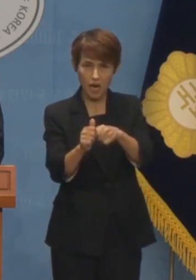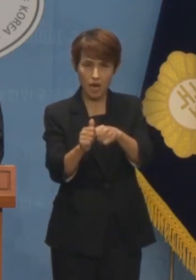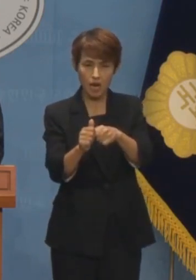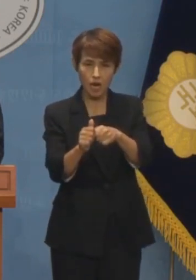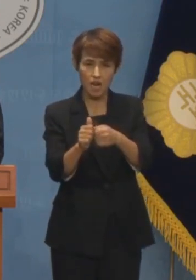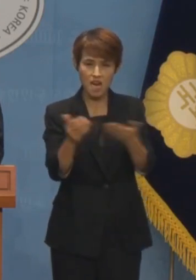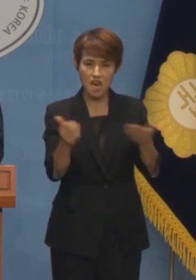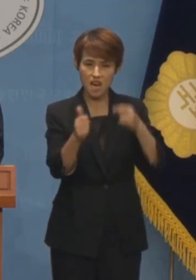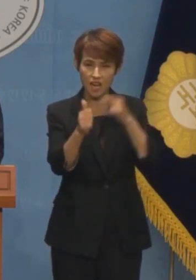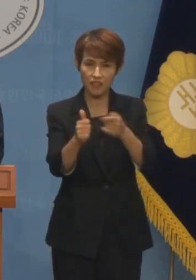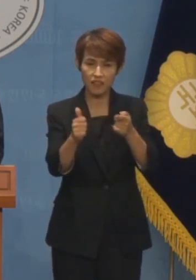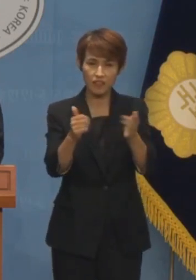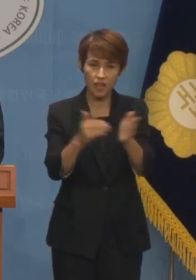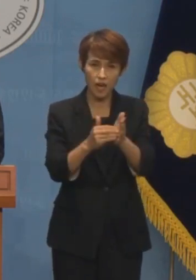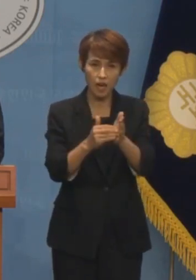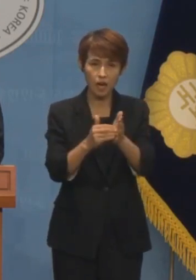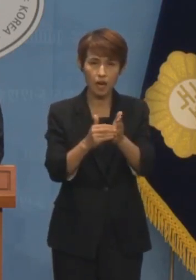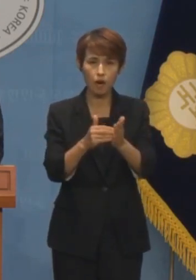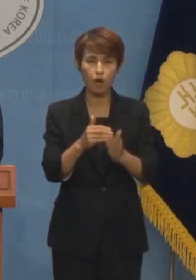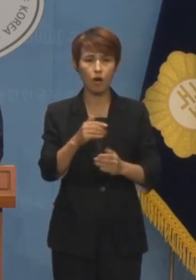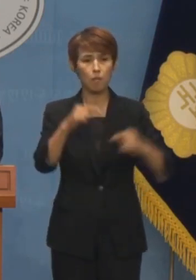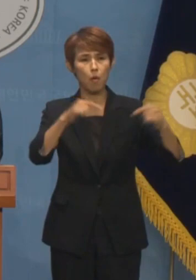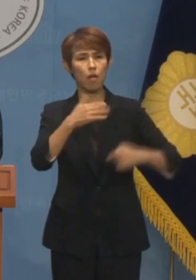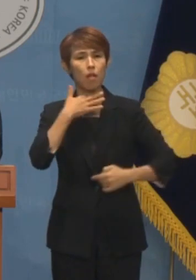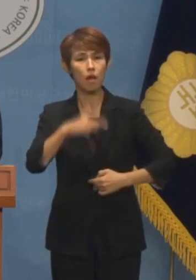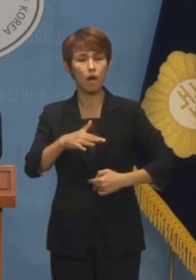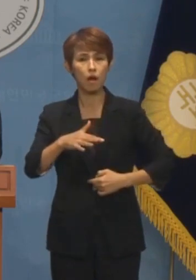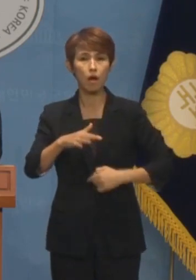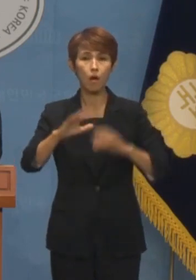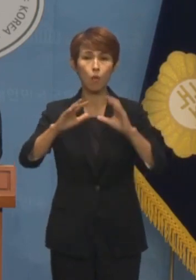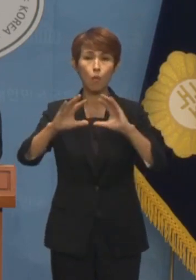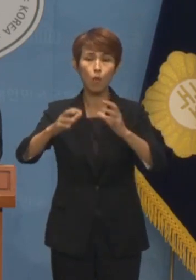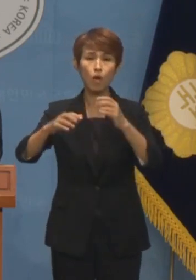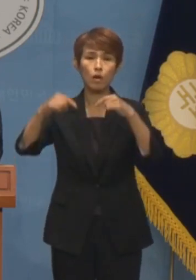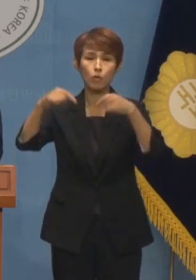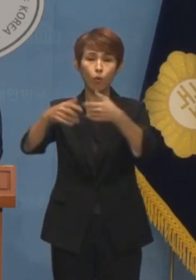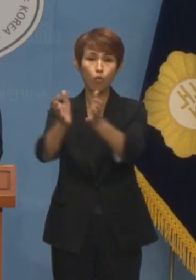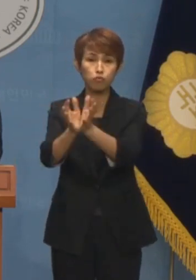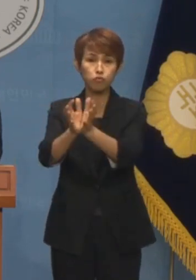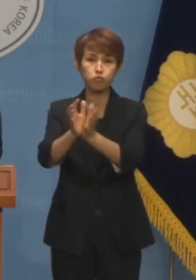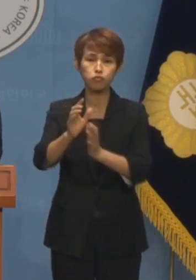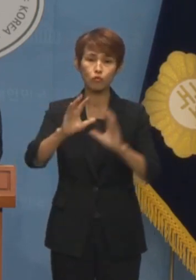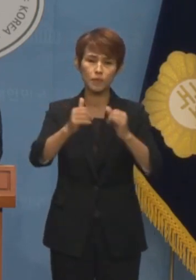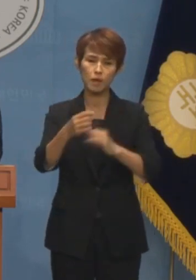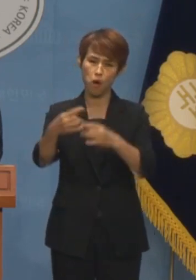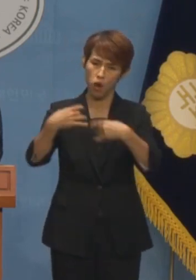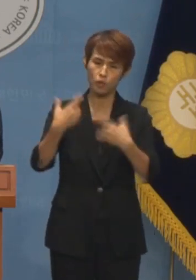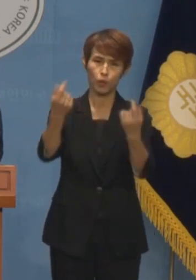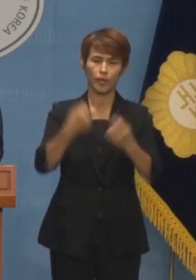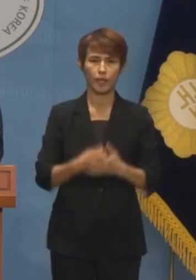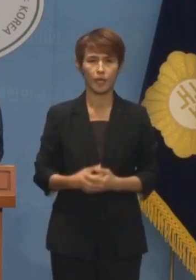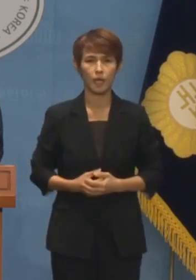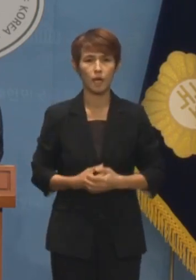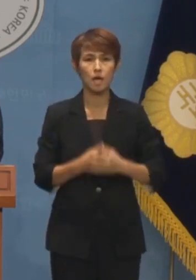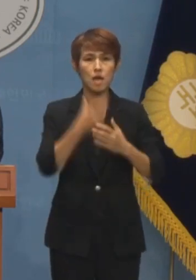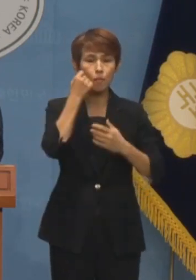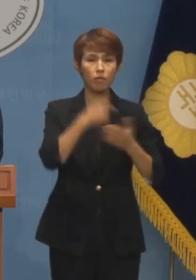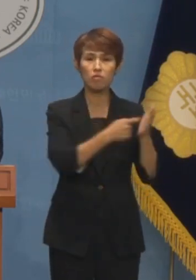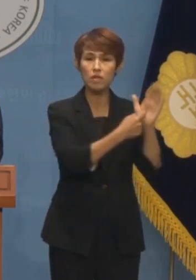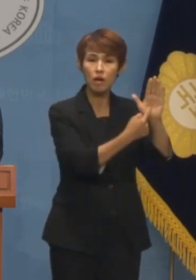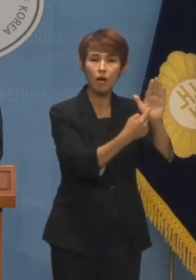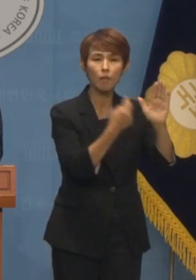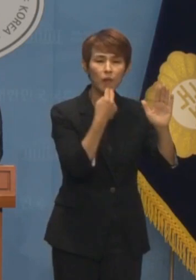자체가 없었다고 한 외교부는 국민을 속인 것입니다. 일본이 표현만 안 했을 뿐 과거